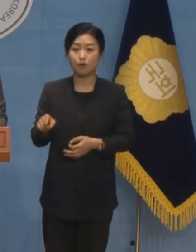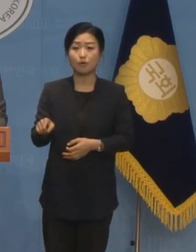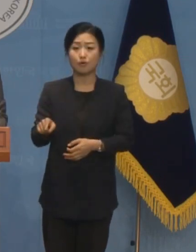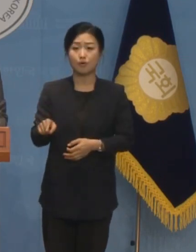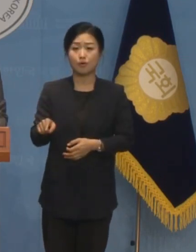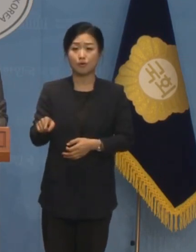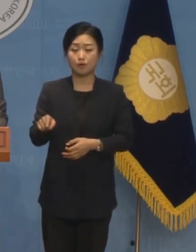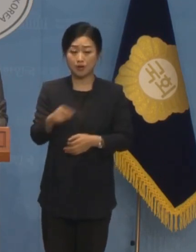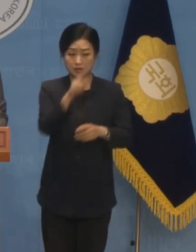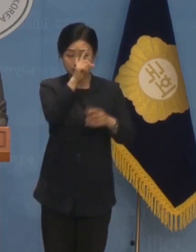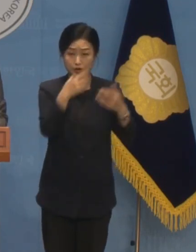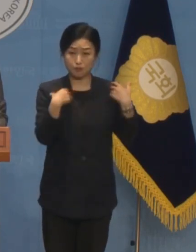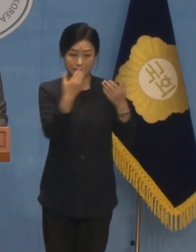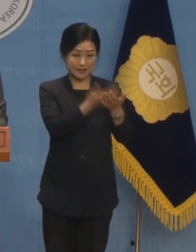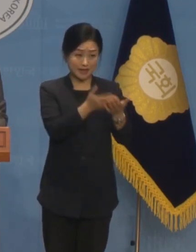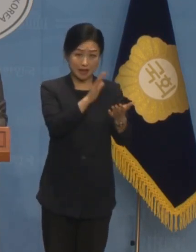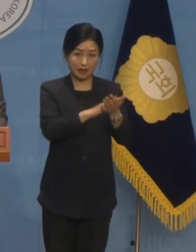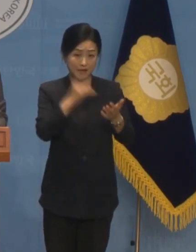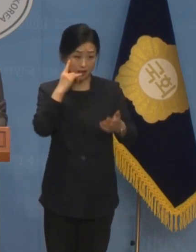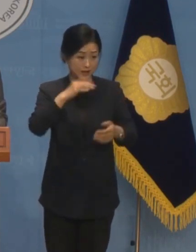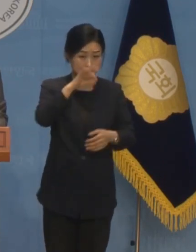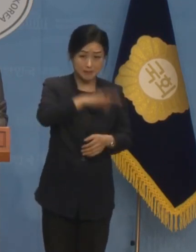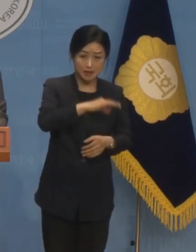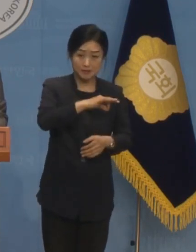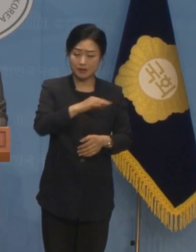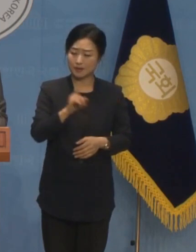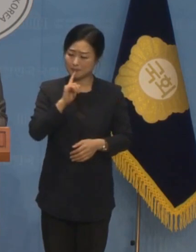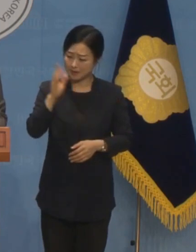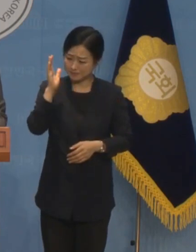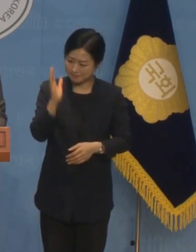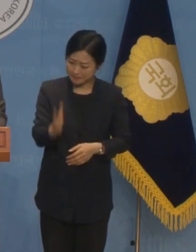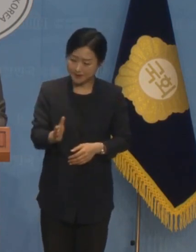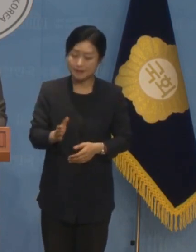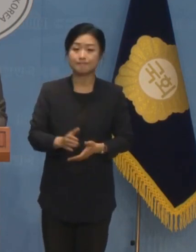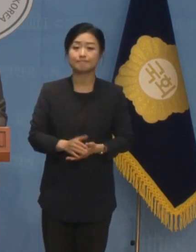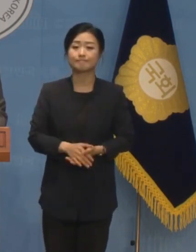개혁 의지를 폄훼하는 행동을 삼가주시기 바랍니다.